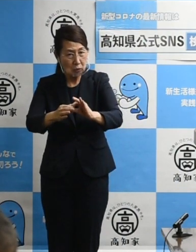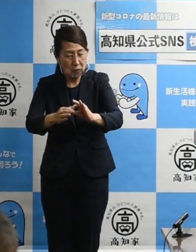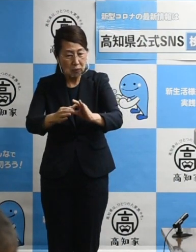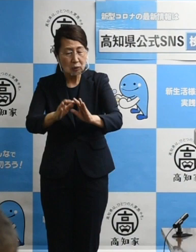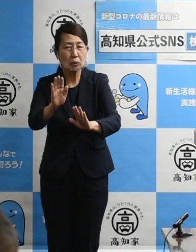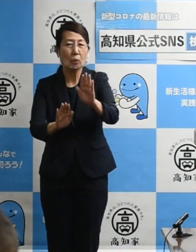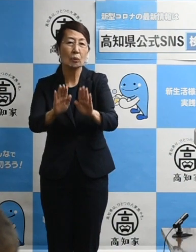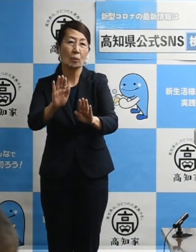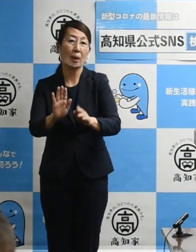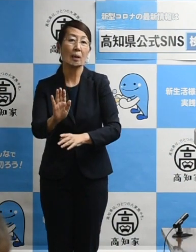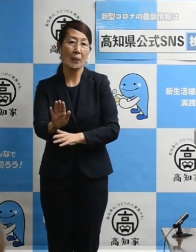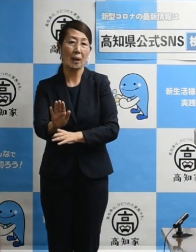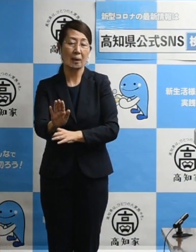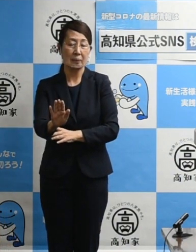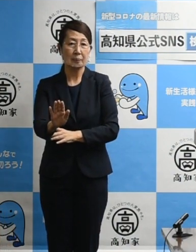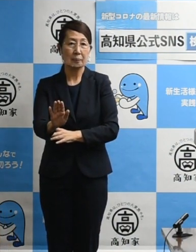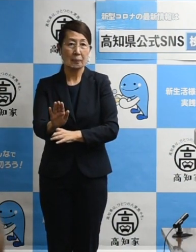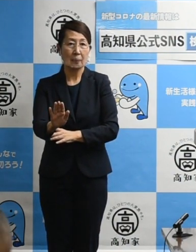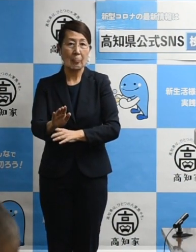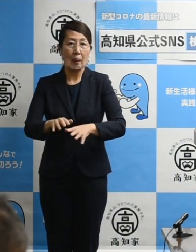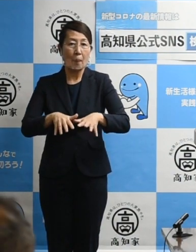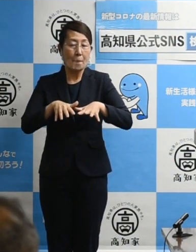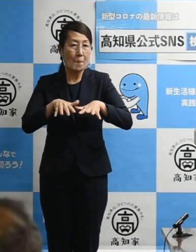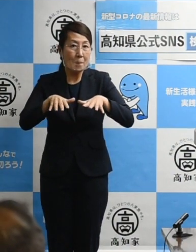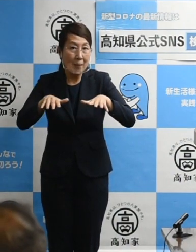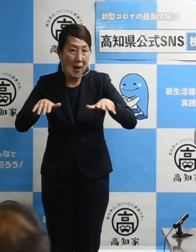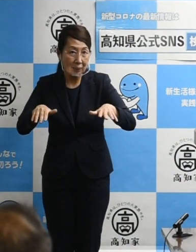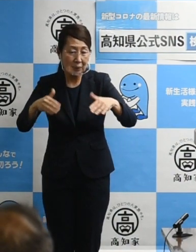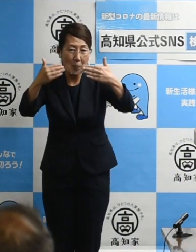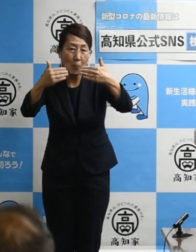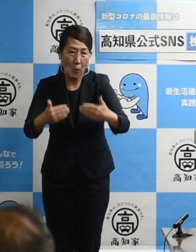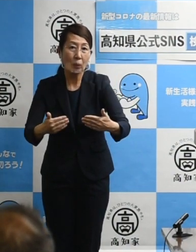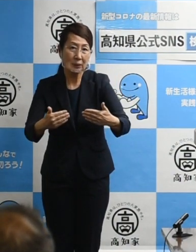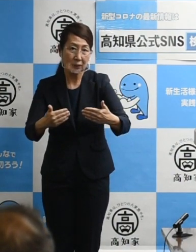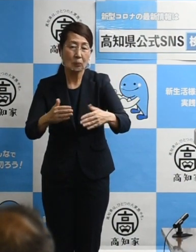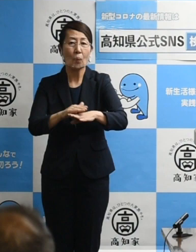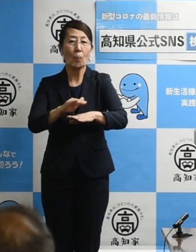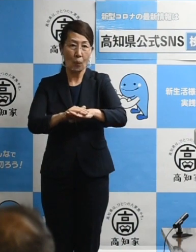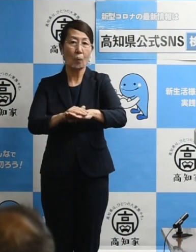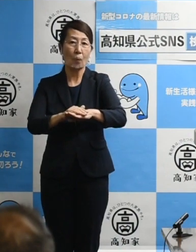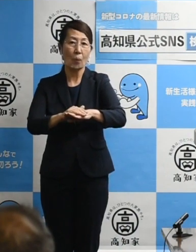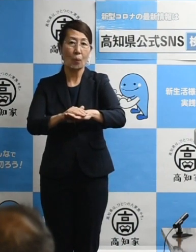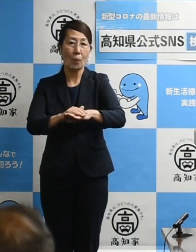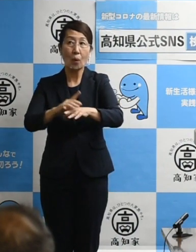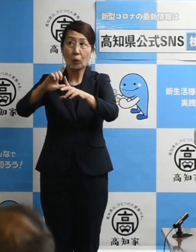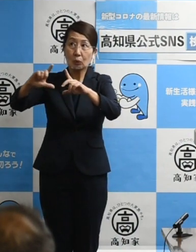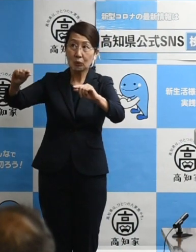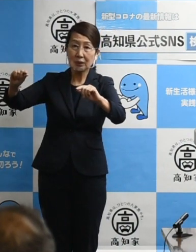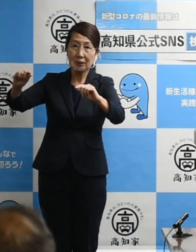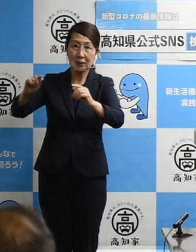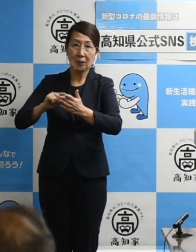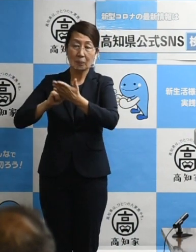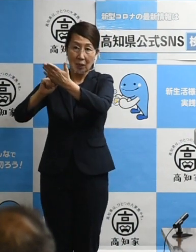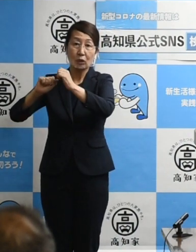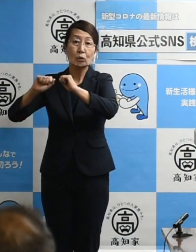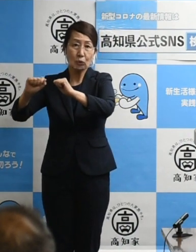れば、こういったまん延防止等の重点措置もの国に要請するということ